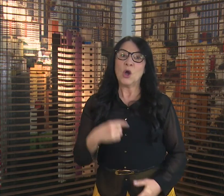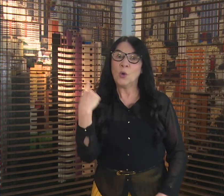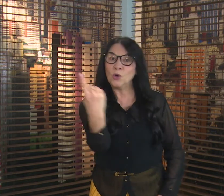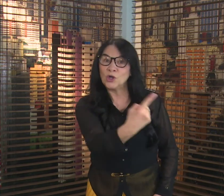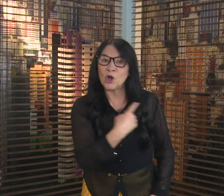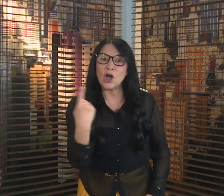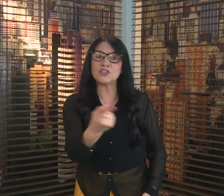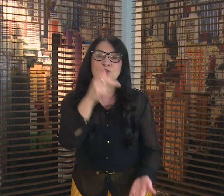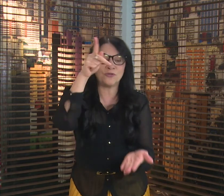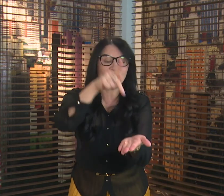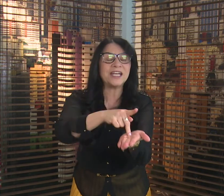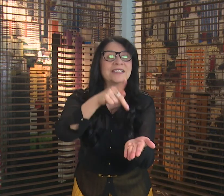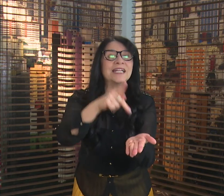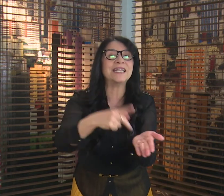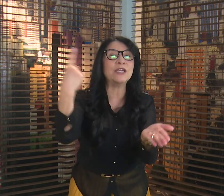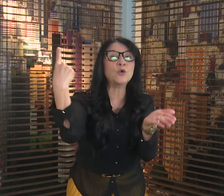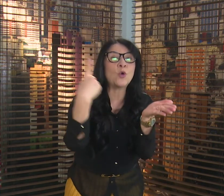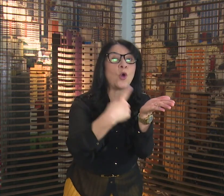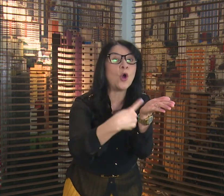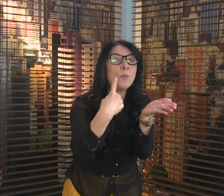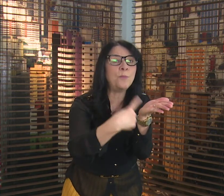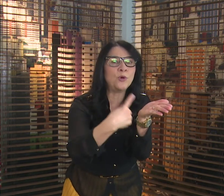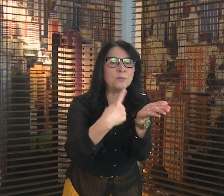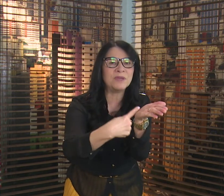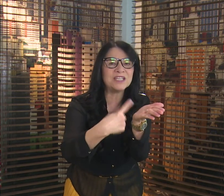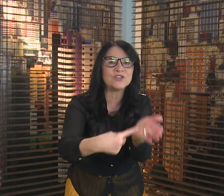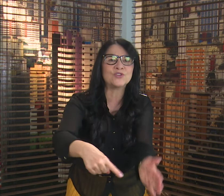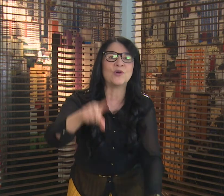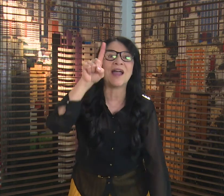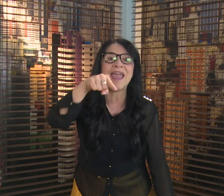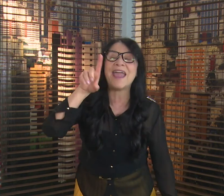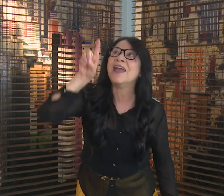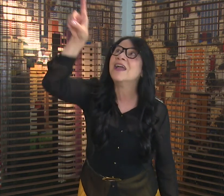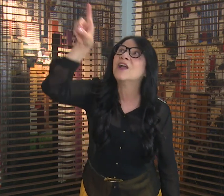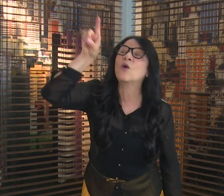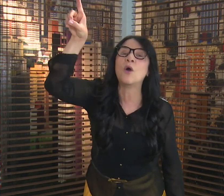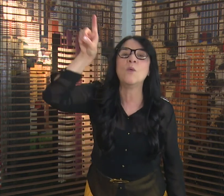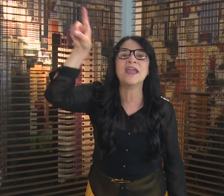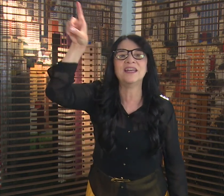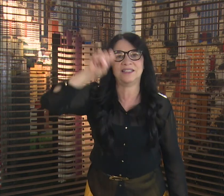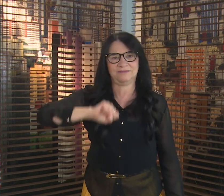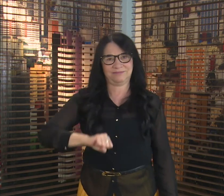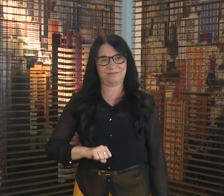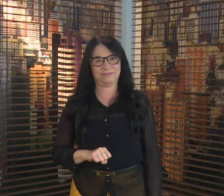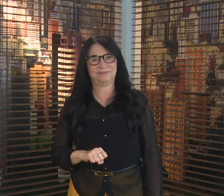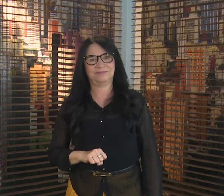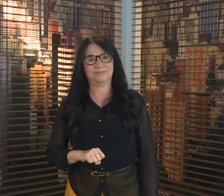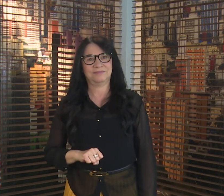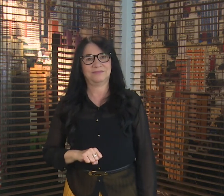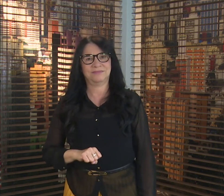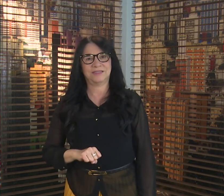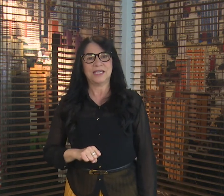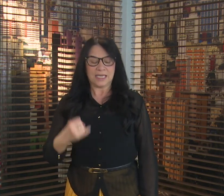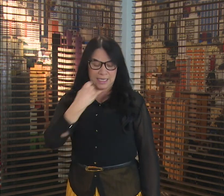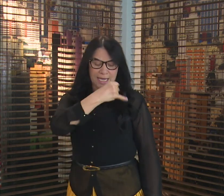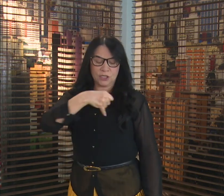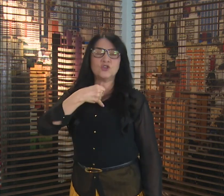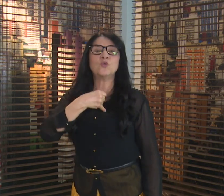O nosso verdadeiro compromisso é com Ele. E em